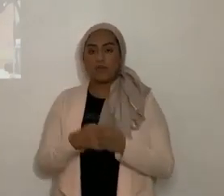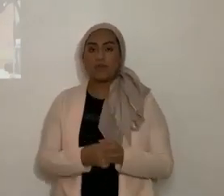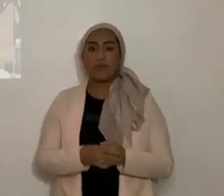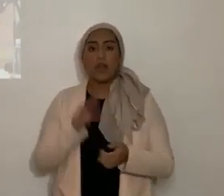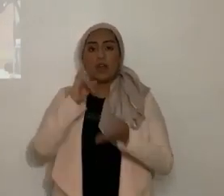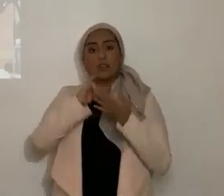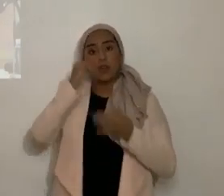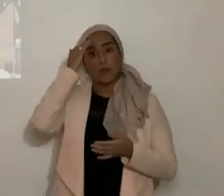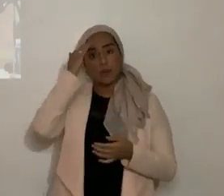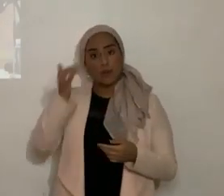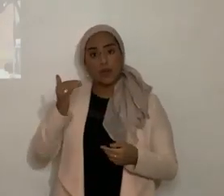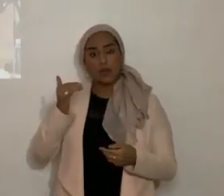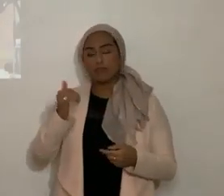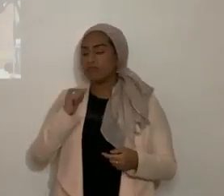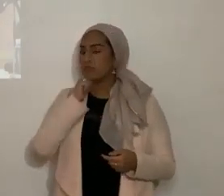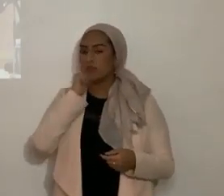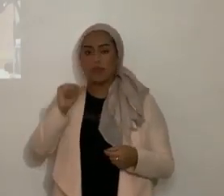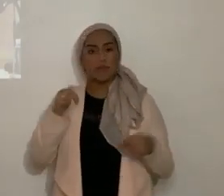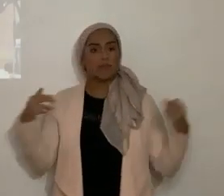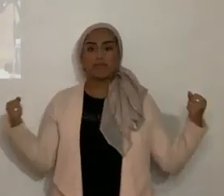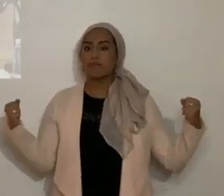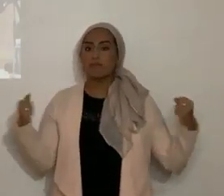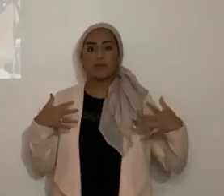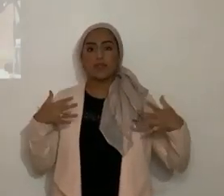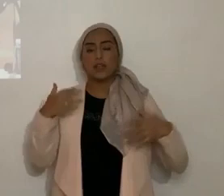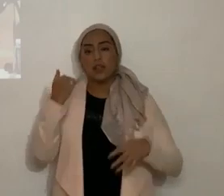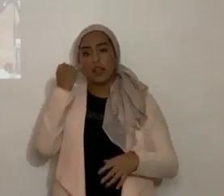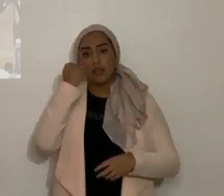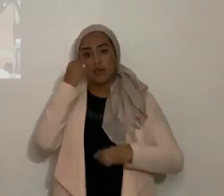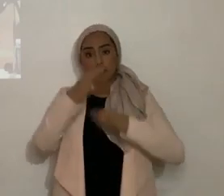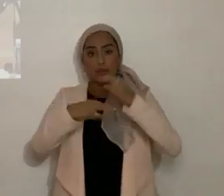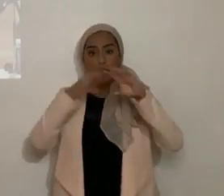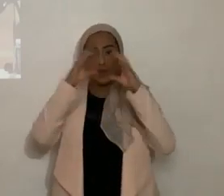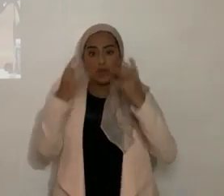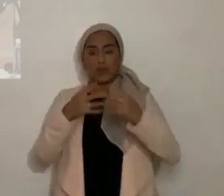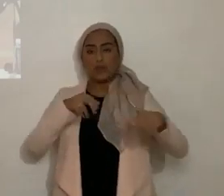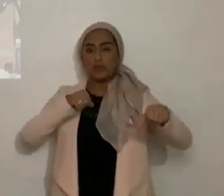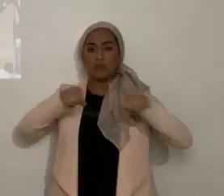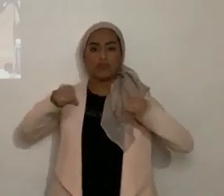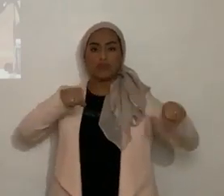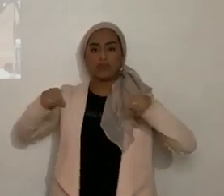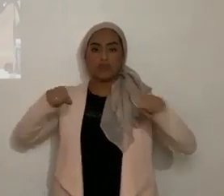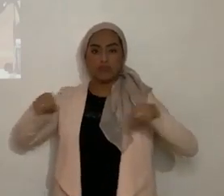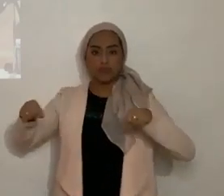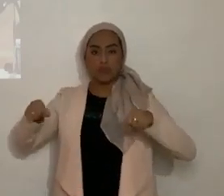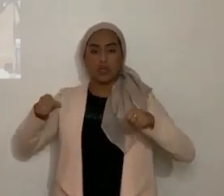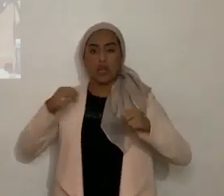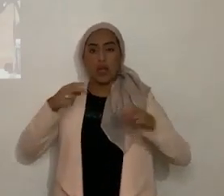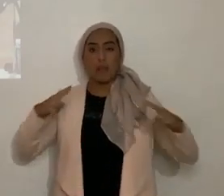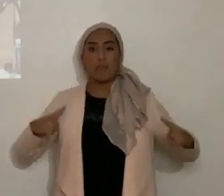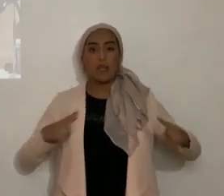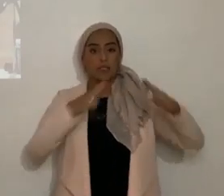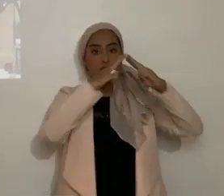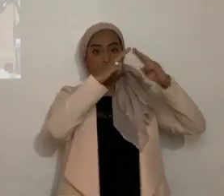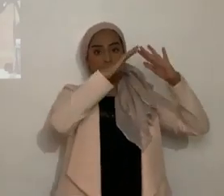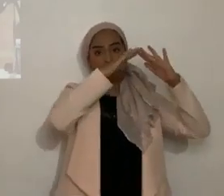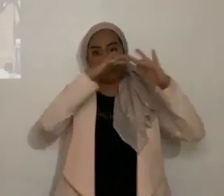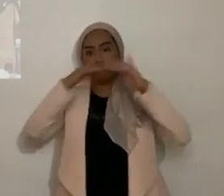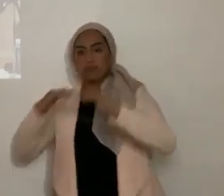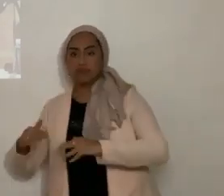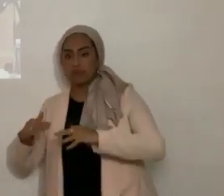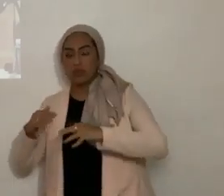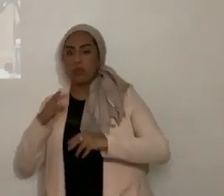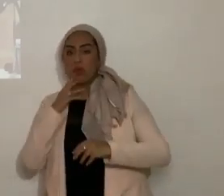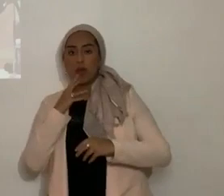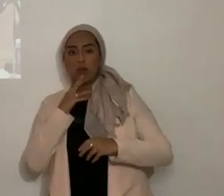Por tanto, no temeremos, aunque la tierra sea removida y se traspasen los montes al